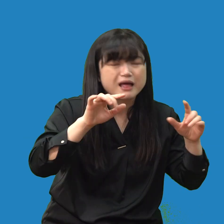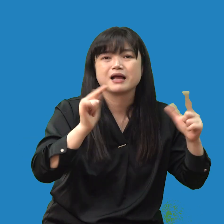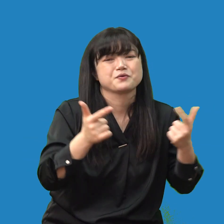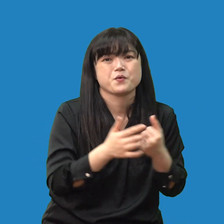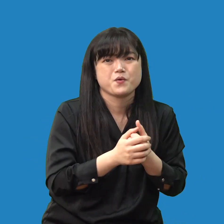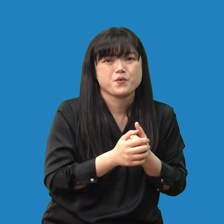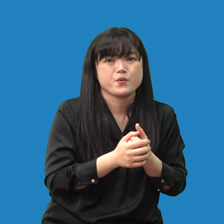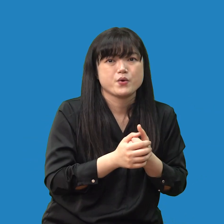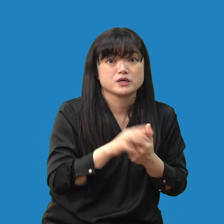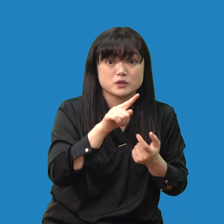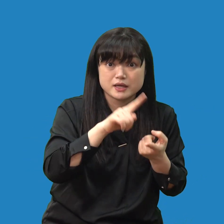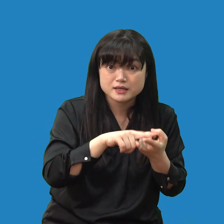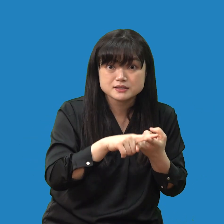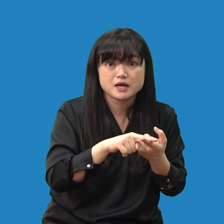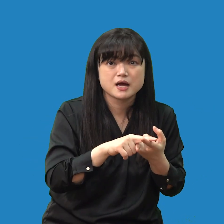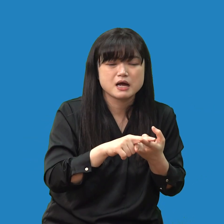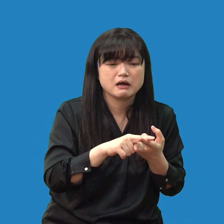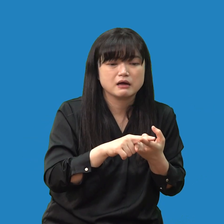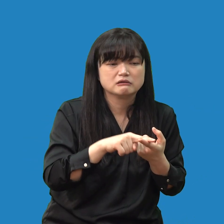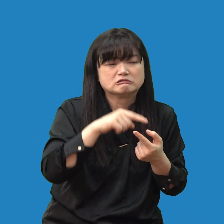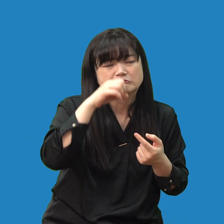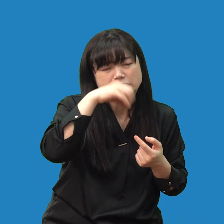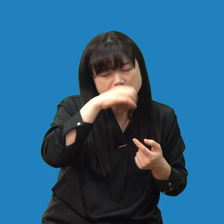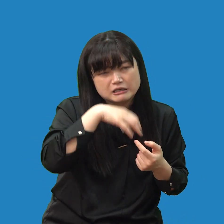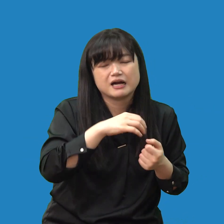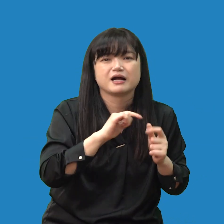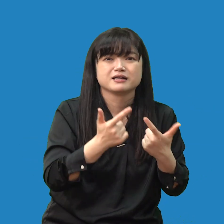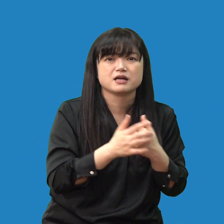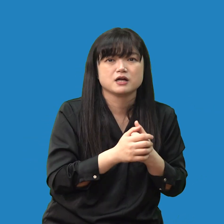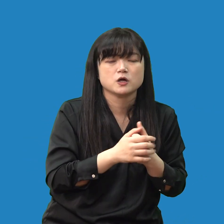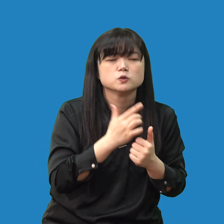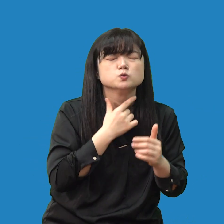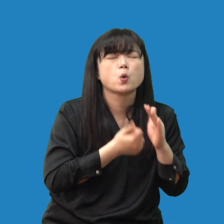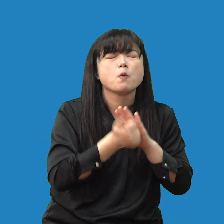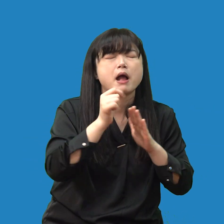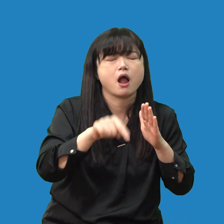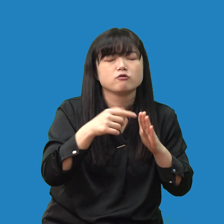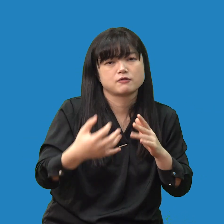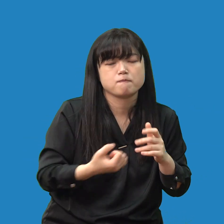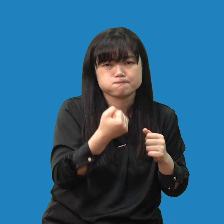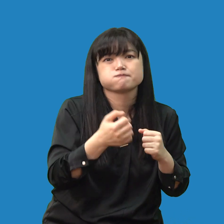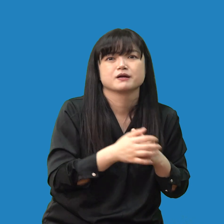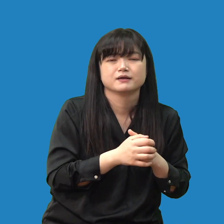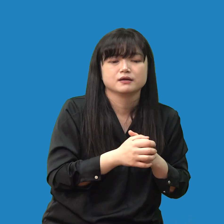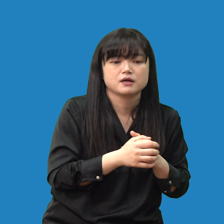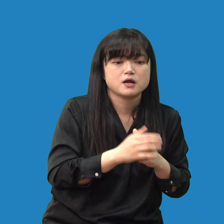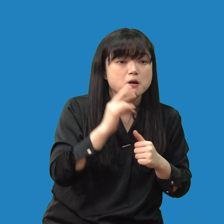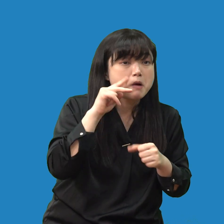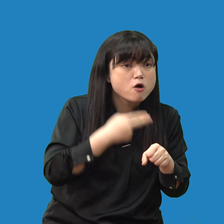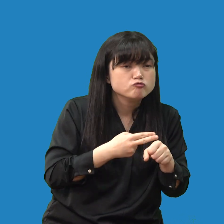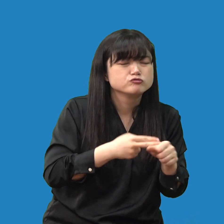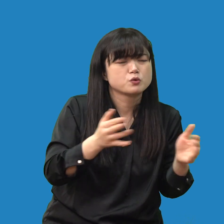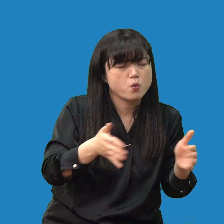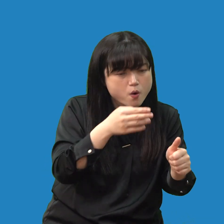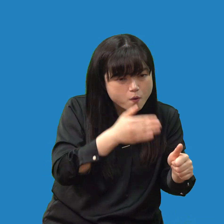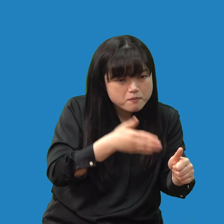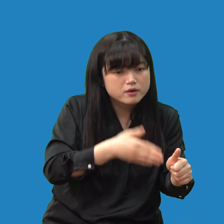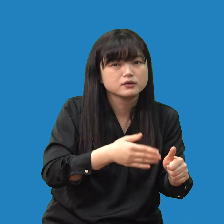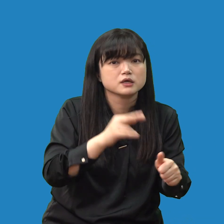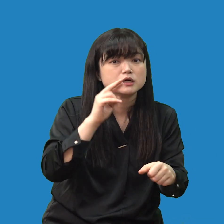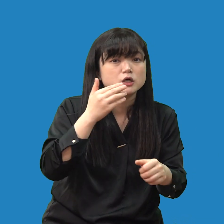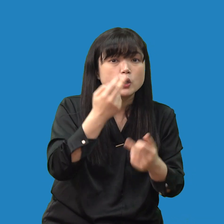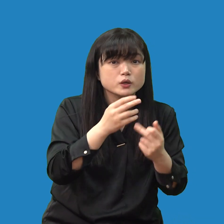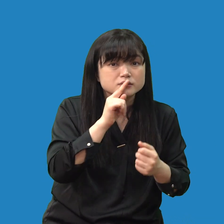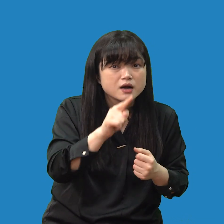않고 또 거기에 대해서 마지못해 하는 게 아닙니다. 오히려 소망 속에 합니다. 바울이 권면합니다. 그러므로